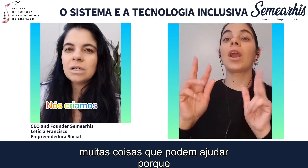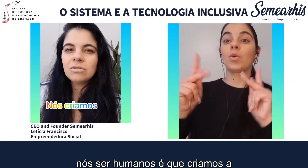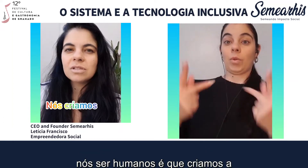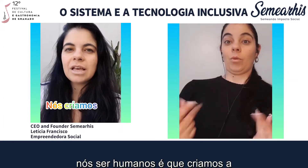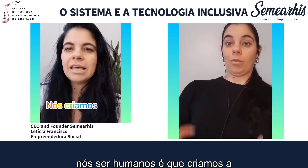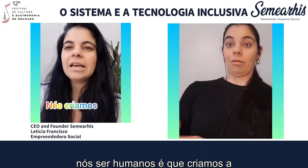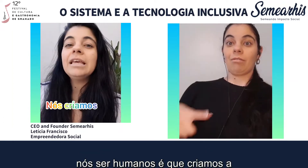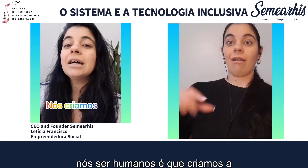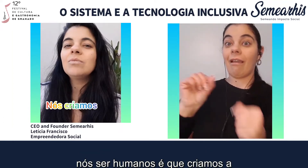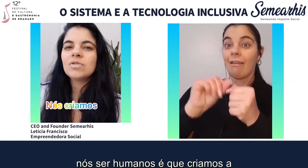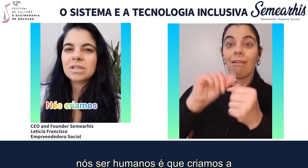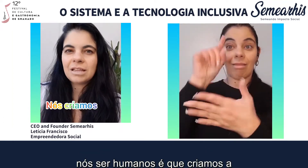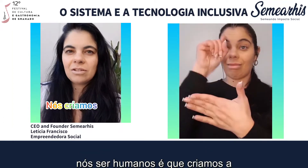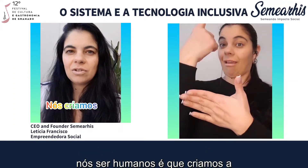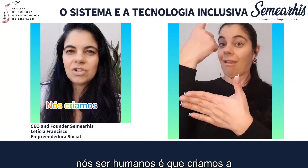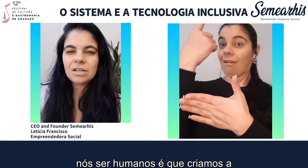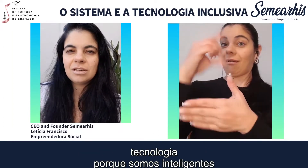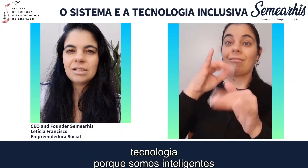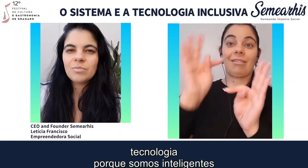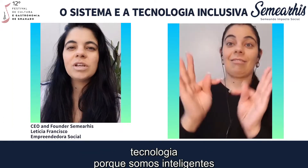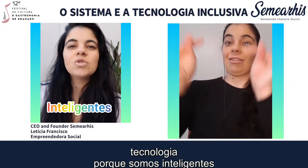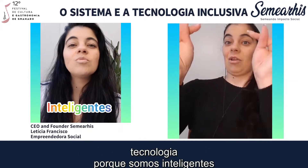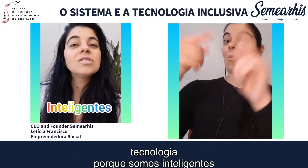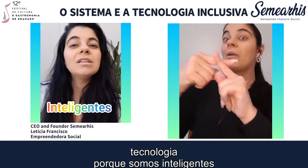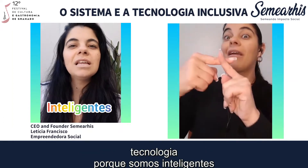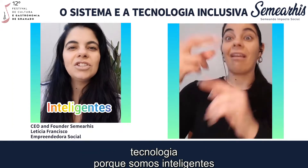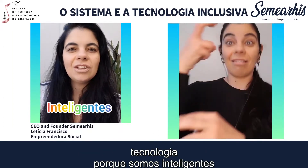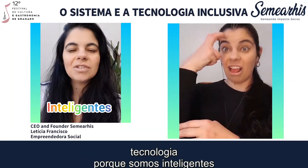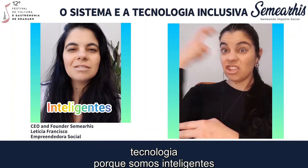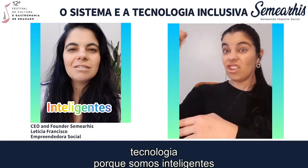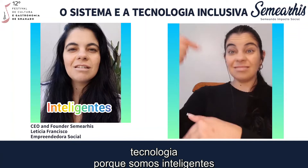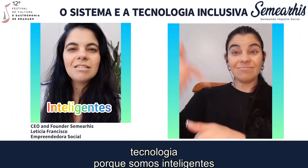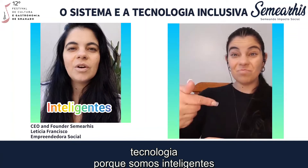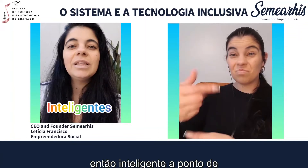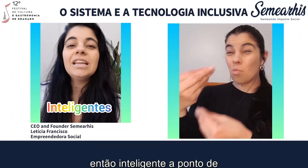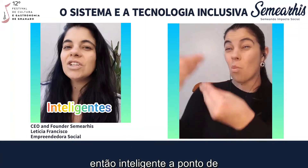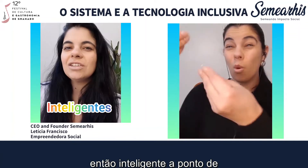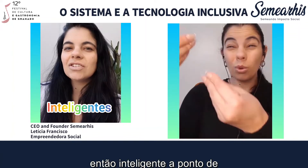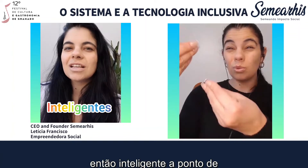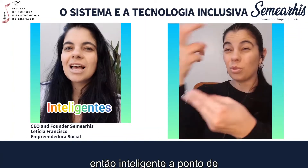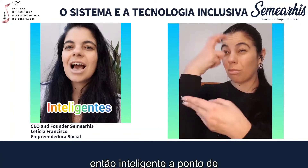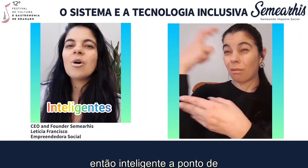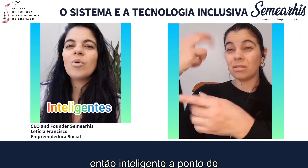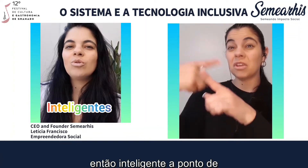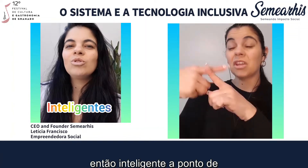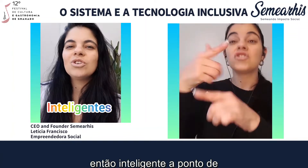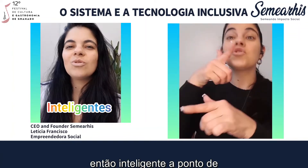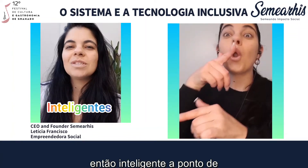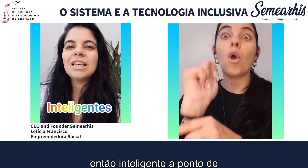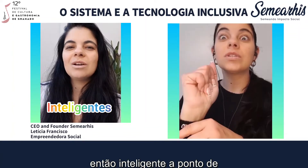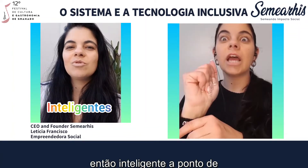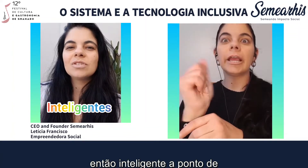seres humanos, é que criamos a tecnologia, porque somos inteligentes, tão inteligentes a ponto